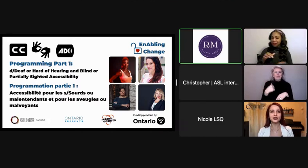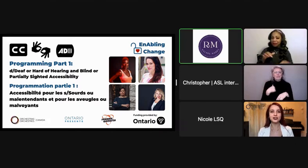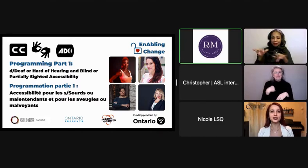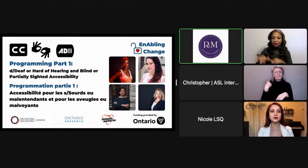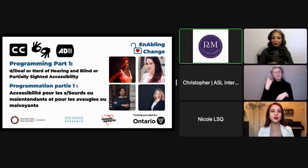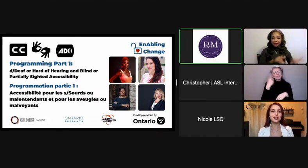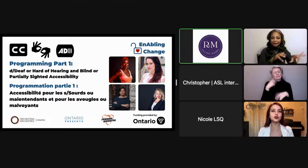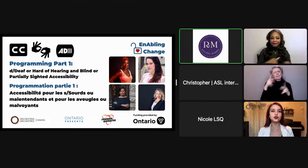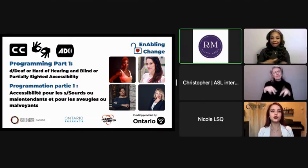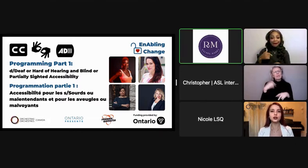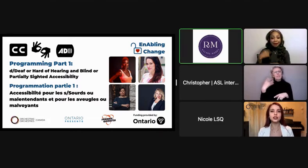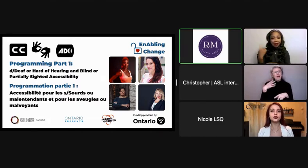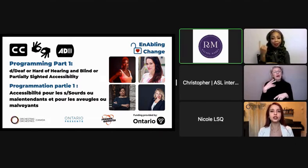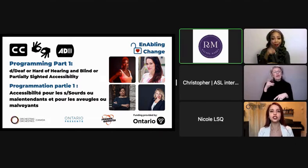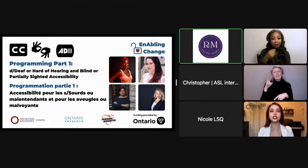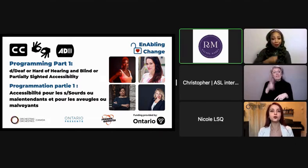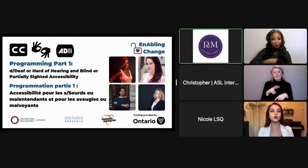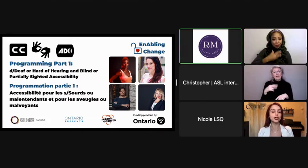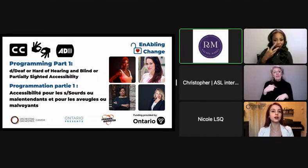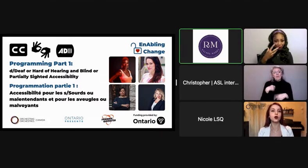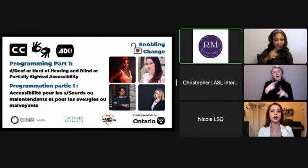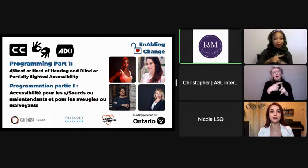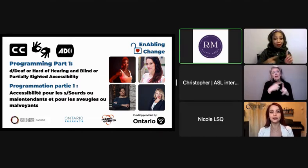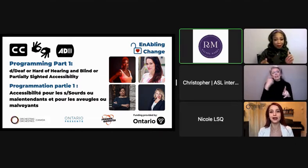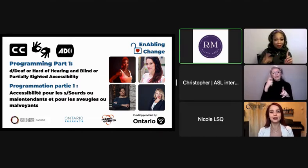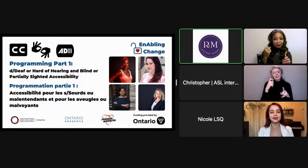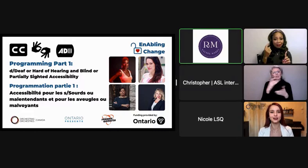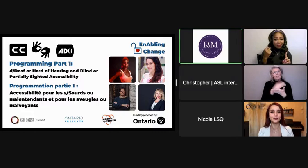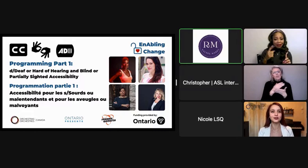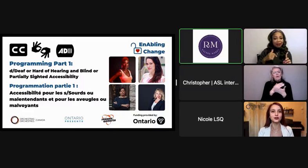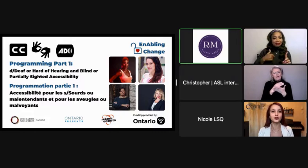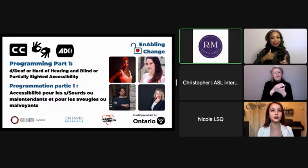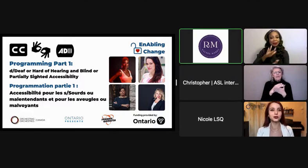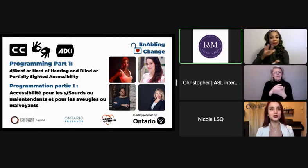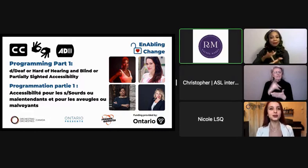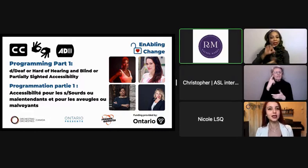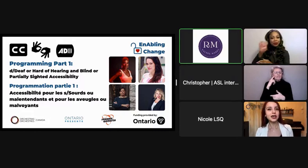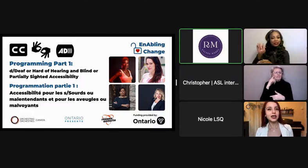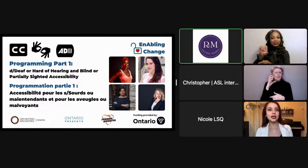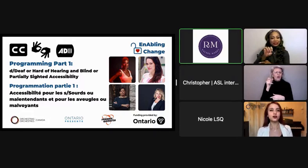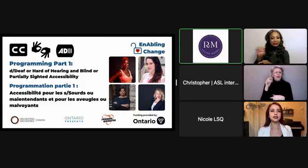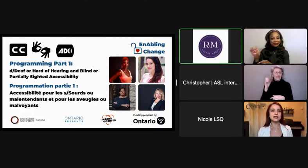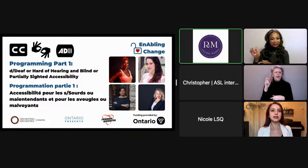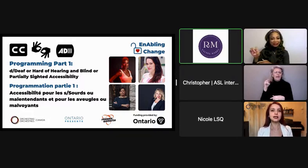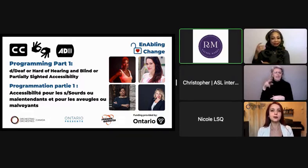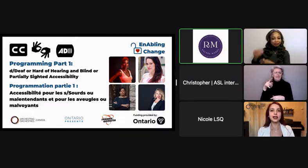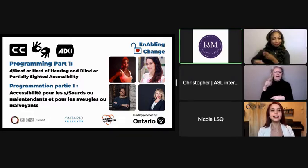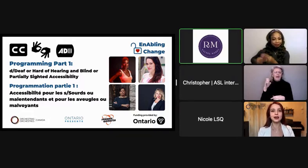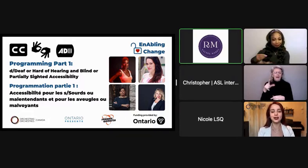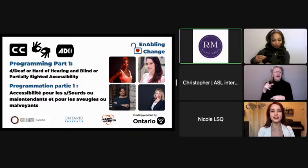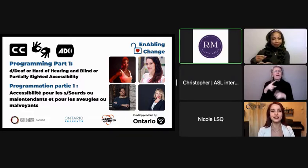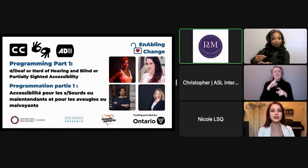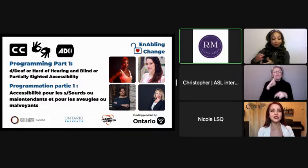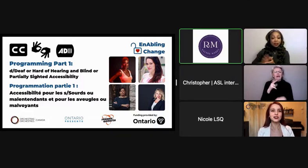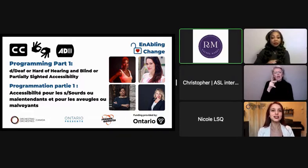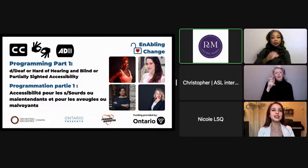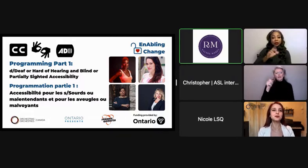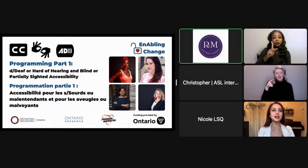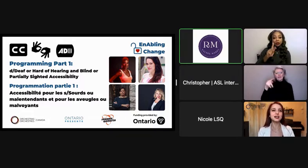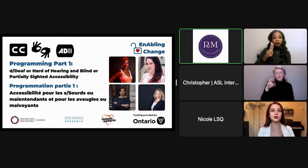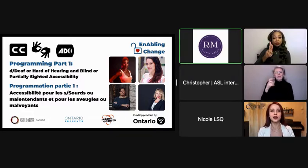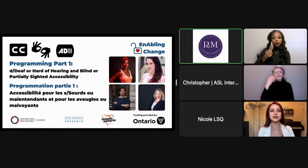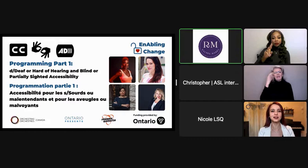blanche, mais je suis d'origine moyen-orientale. En fait, je suis kurde et le français est ma quatrième langue, ce